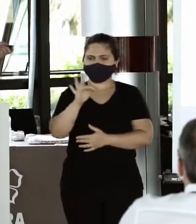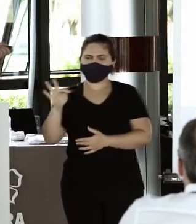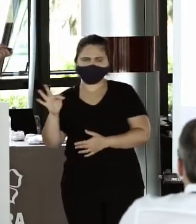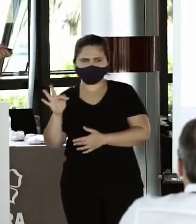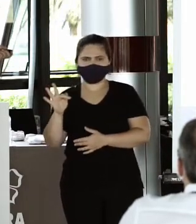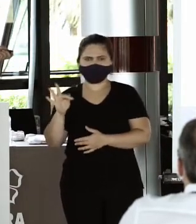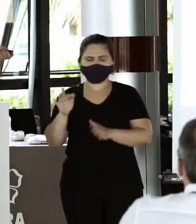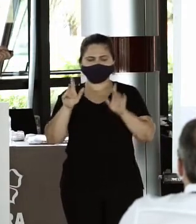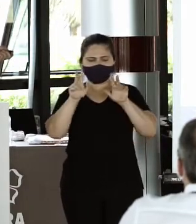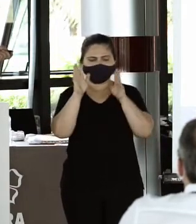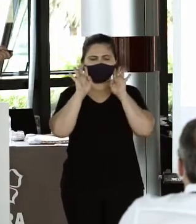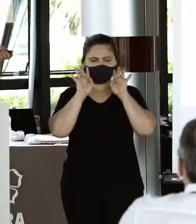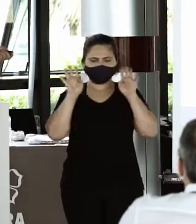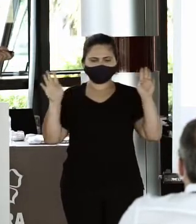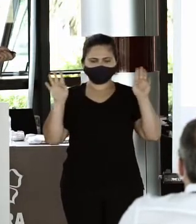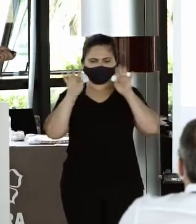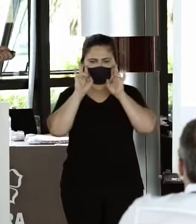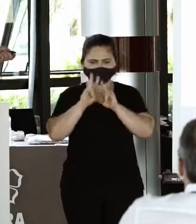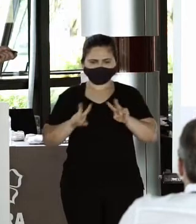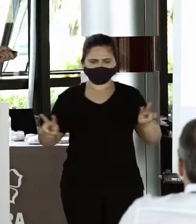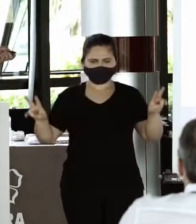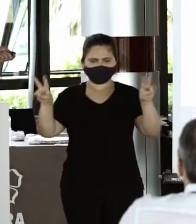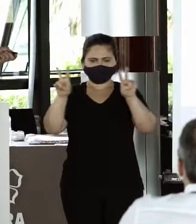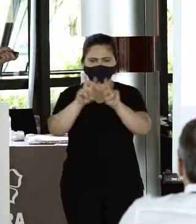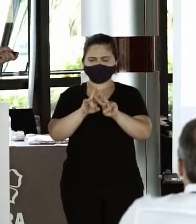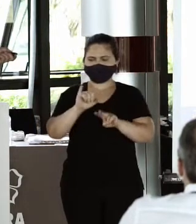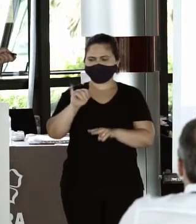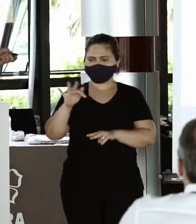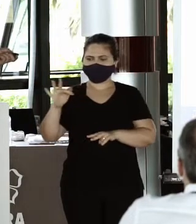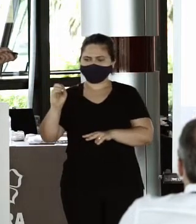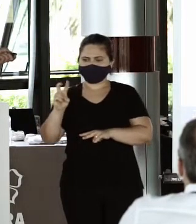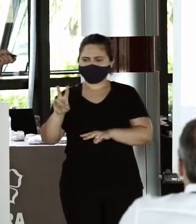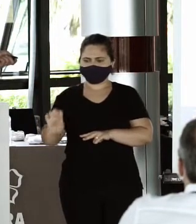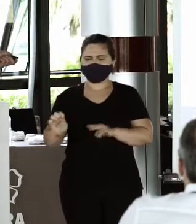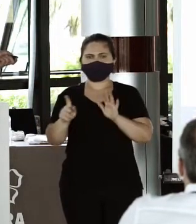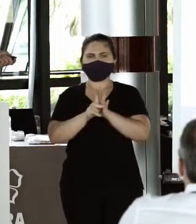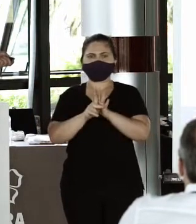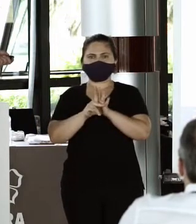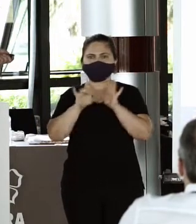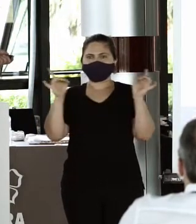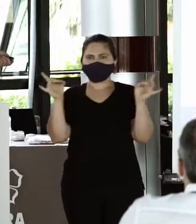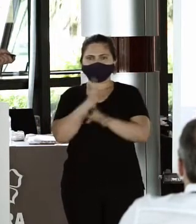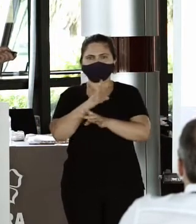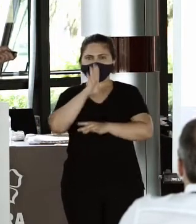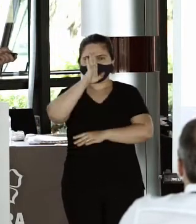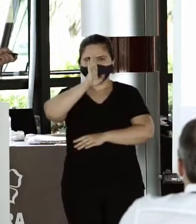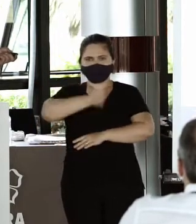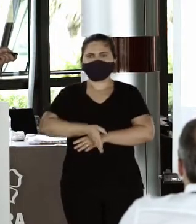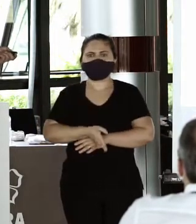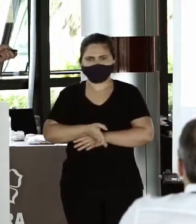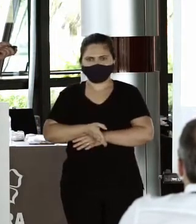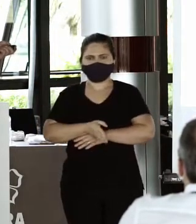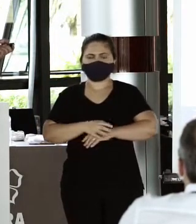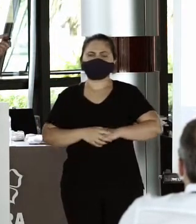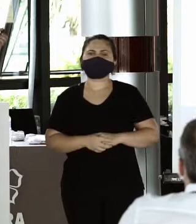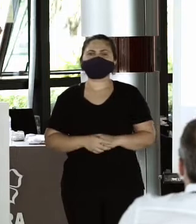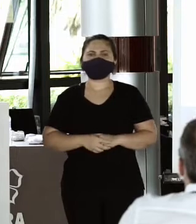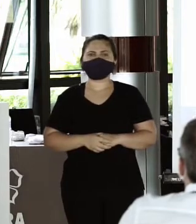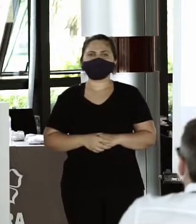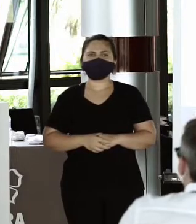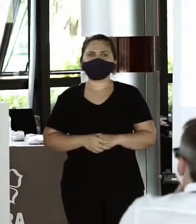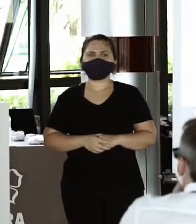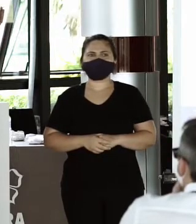né? Campo de visão, e o IFOV, campo de visão instantâneo. Instantaneous Field of View.